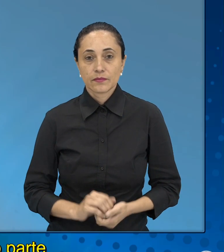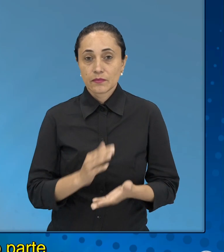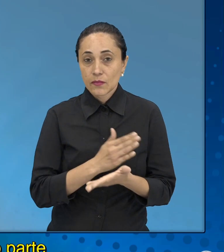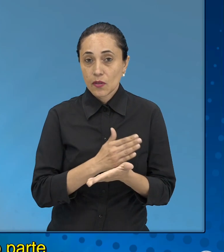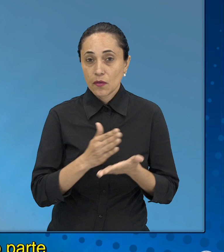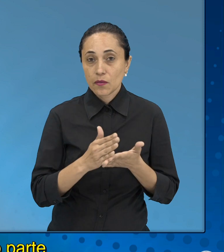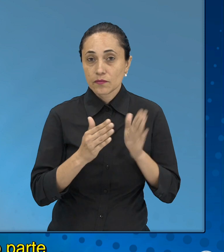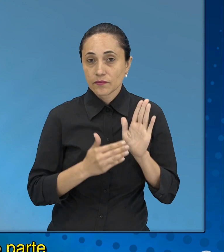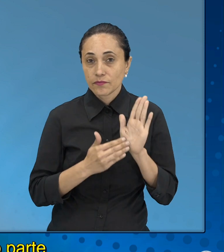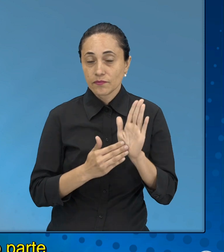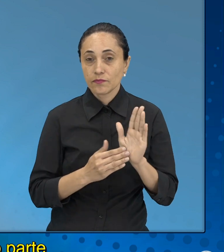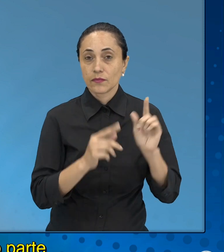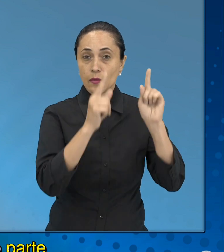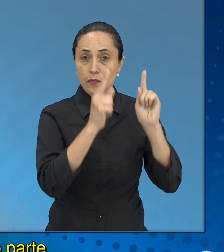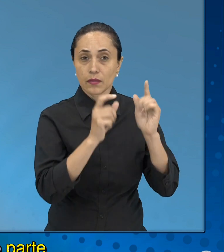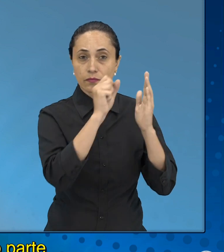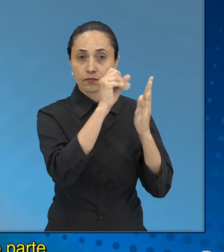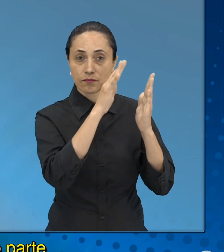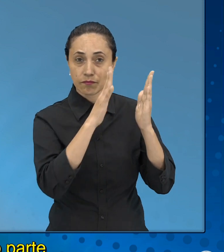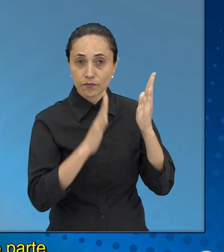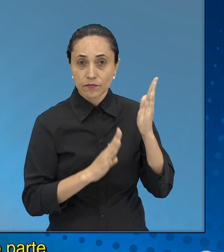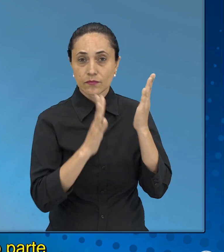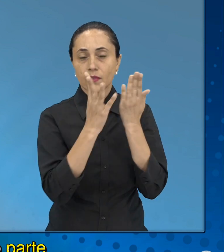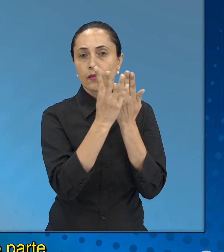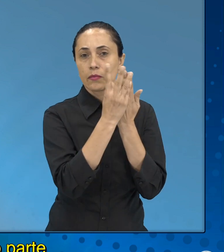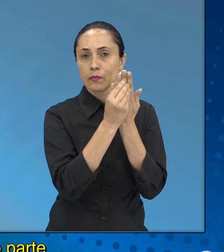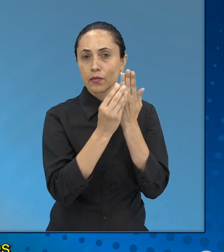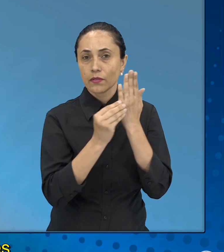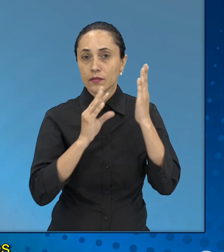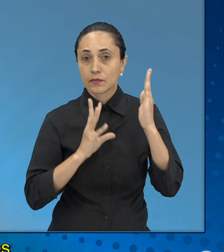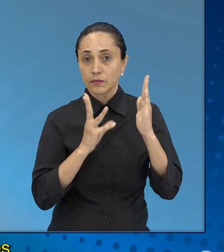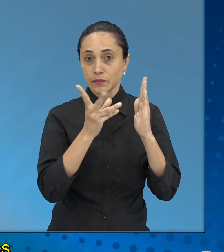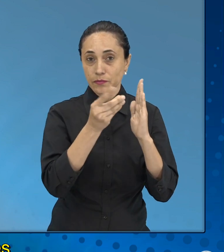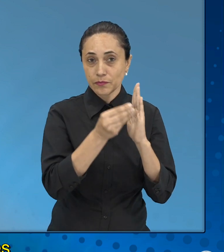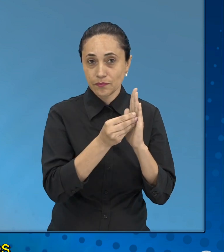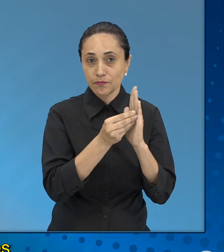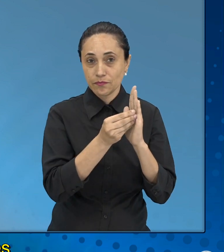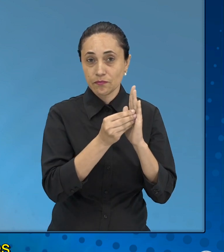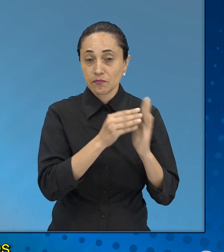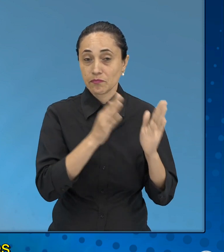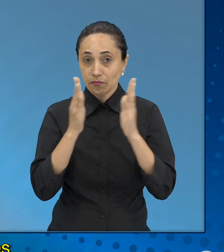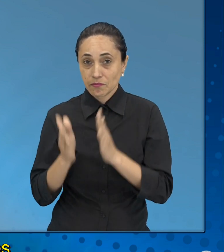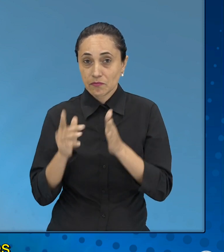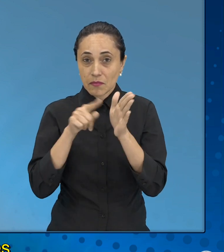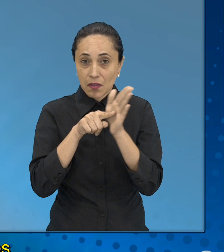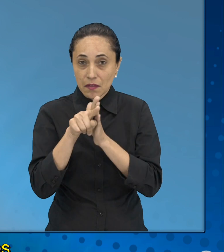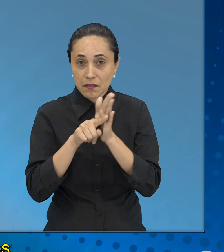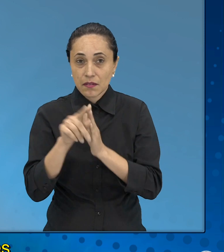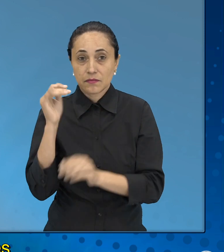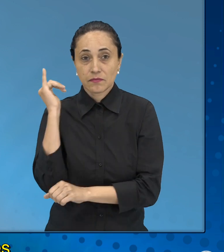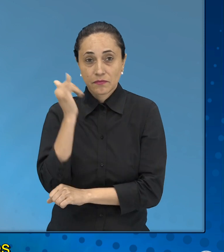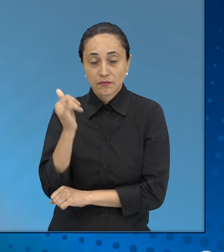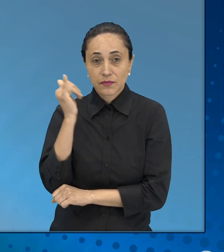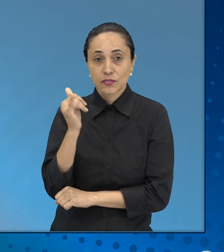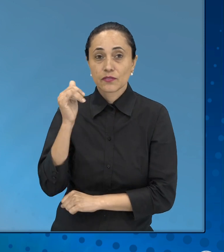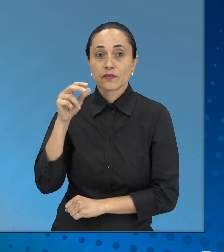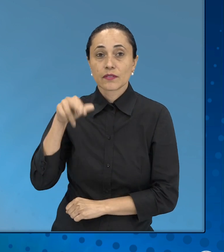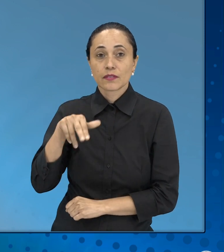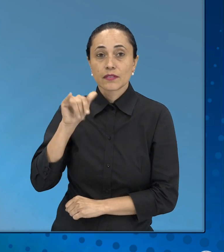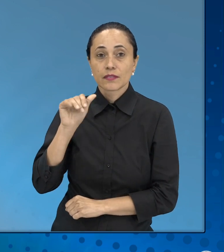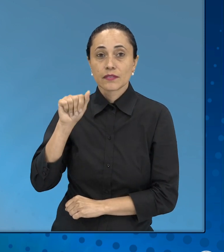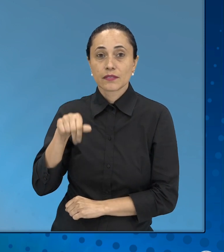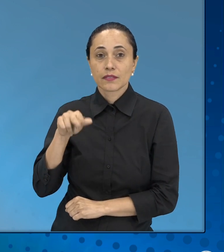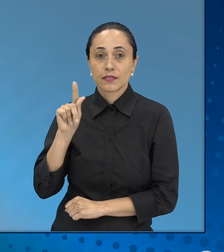De início, apresento parte da vereda percorrida. Sucedeu através de uma pesquisa bibliográfica com